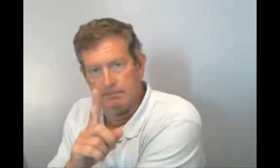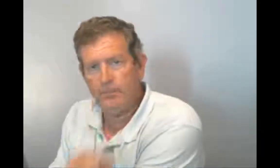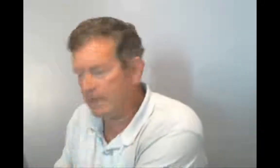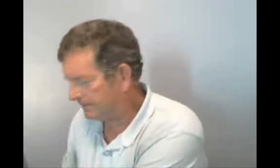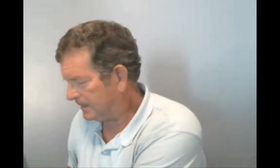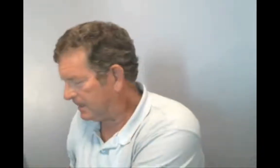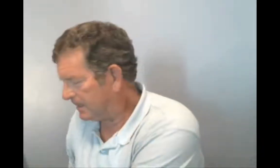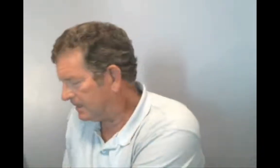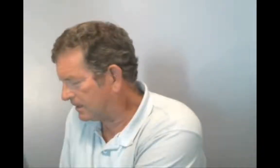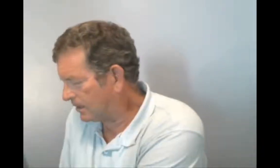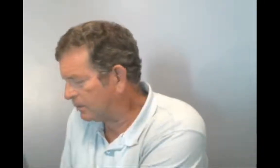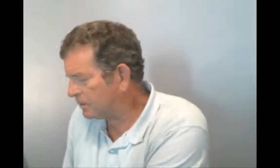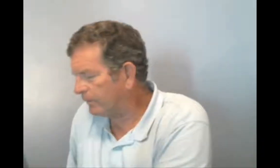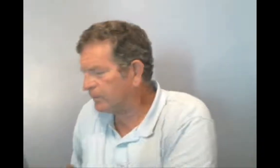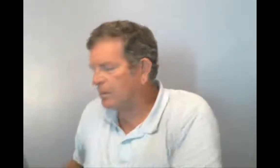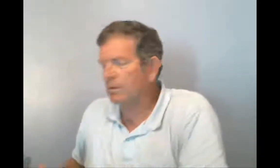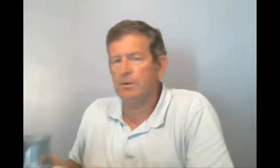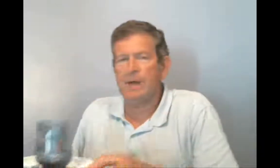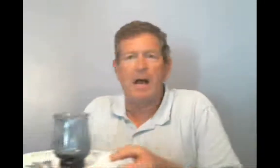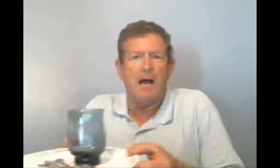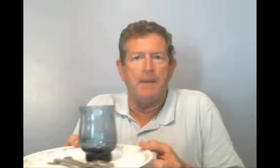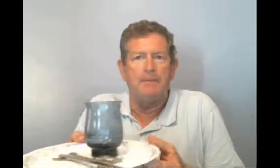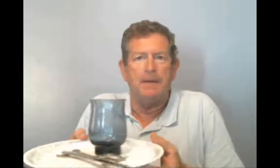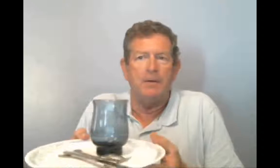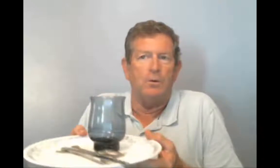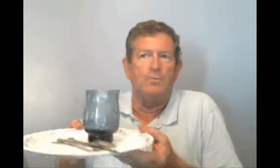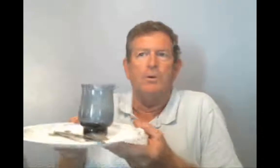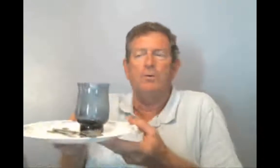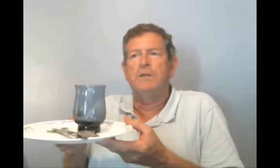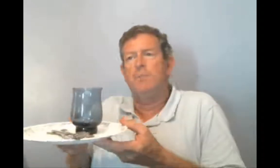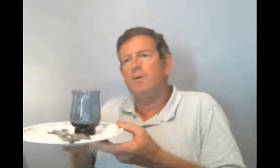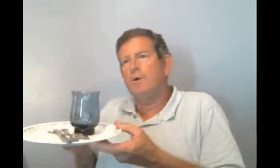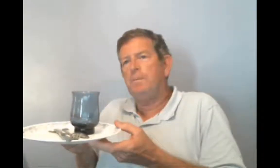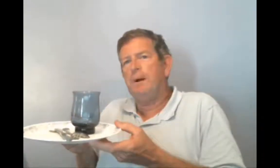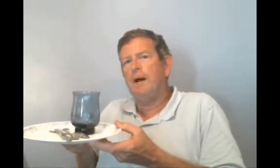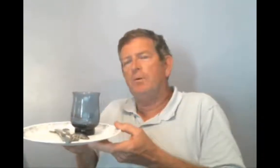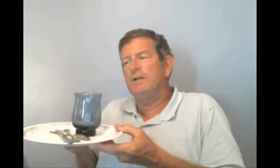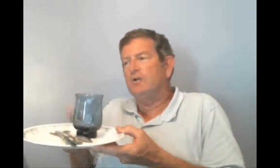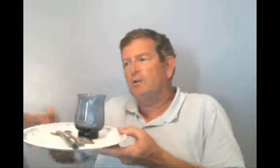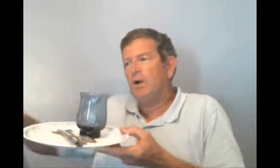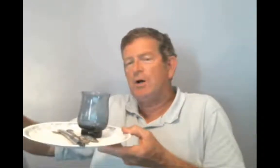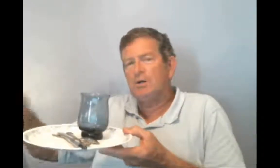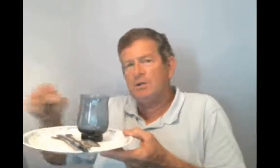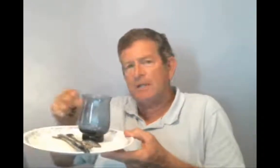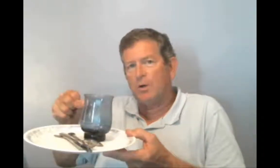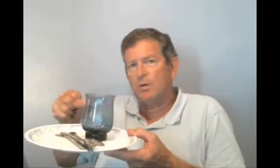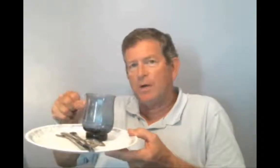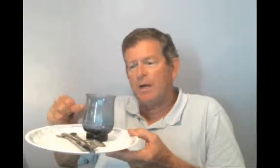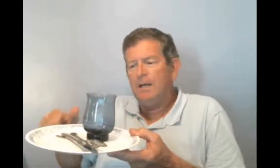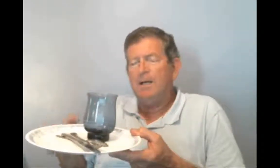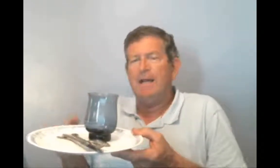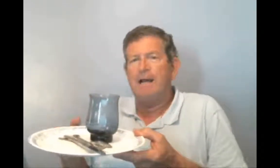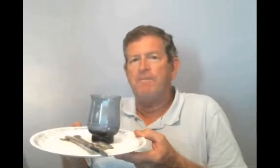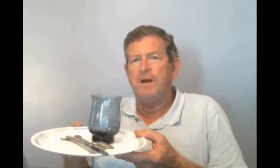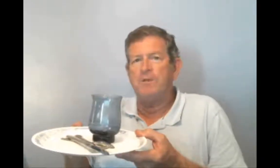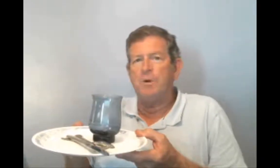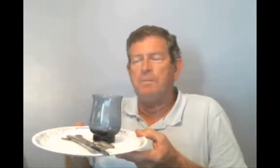Voilà. Quand nous avons donc, au début du repas, on les sort de cet endroit, et à la fin du